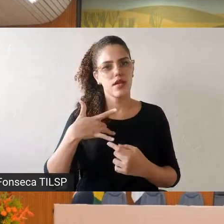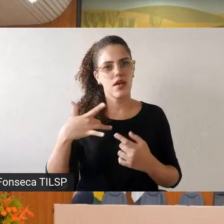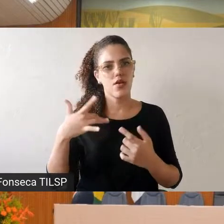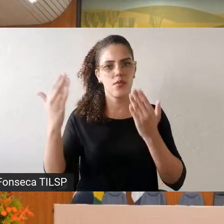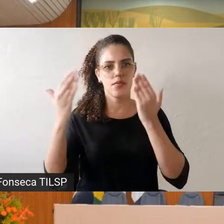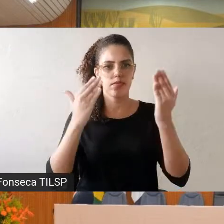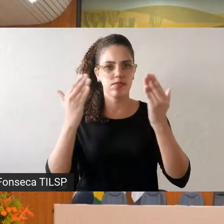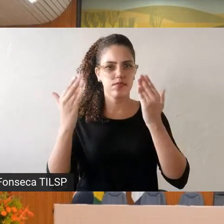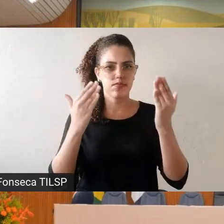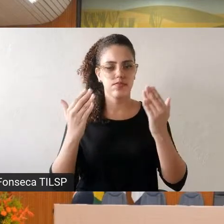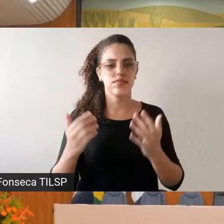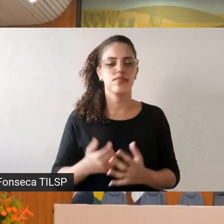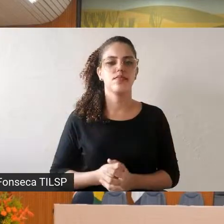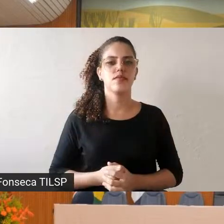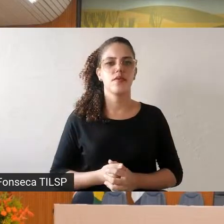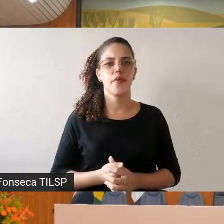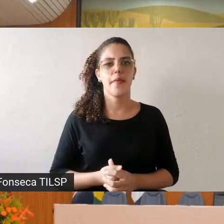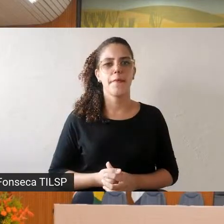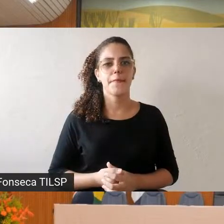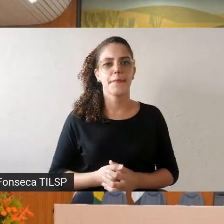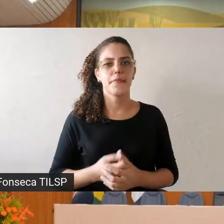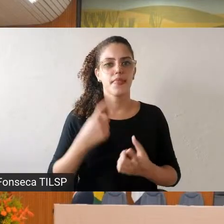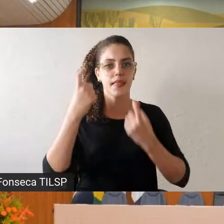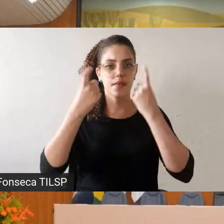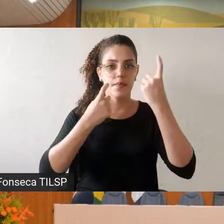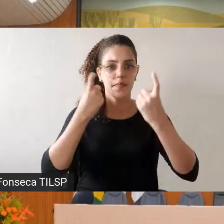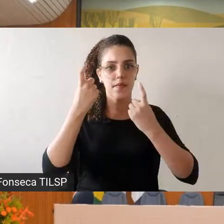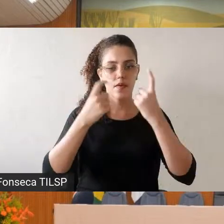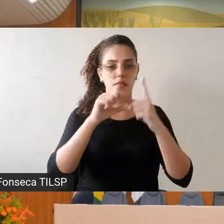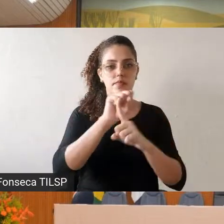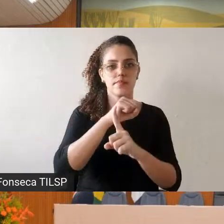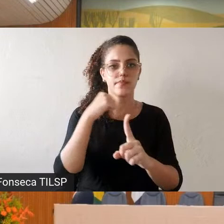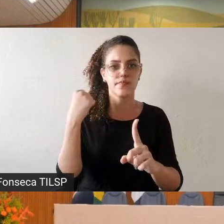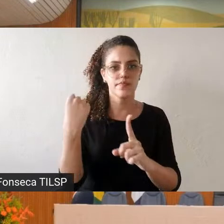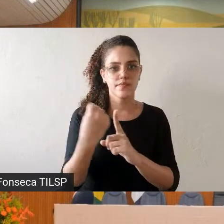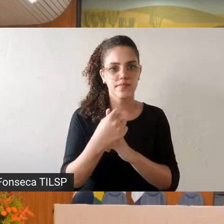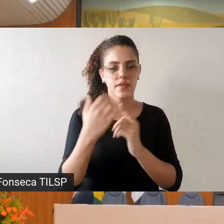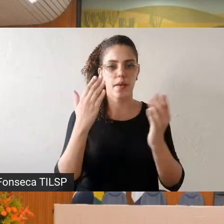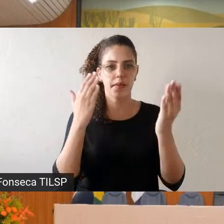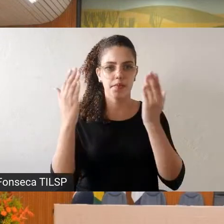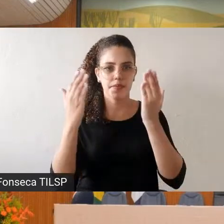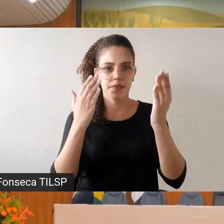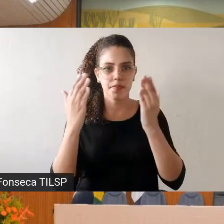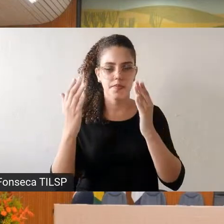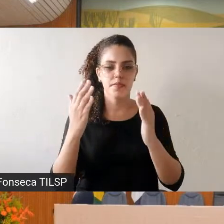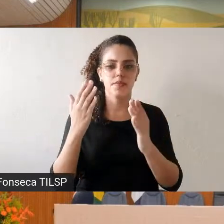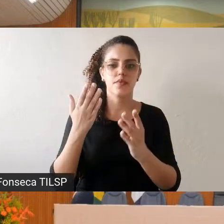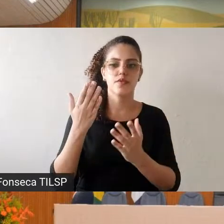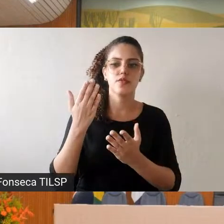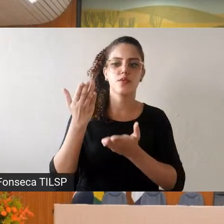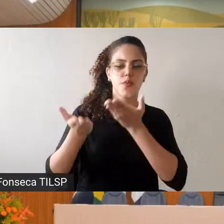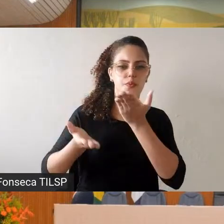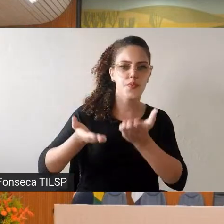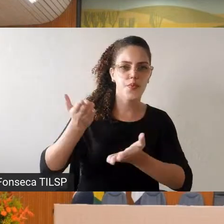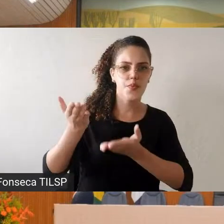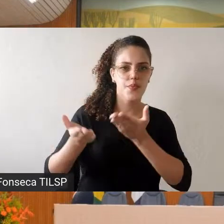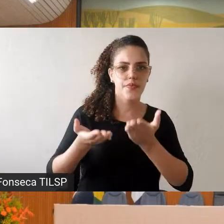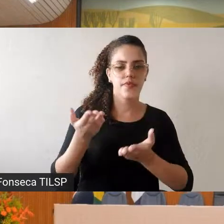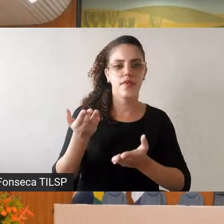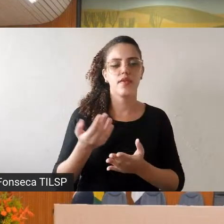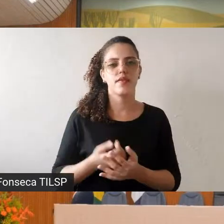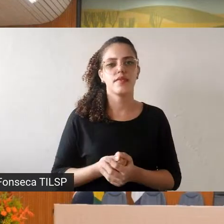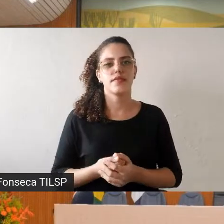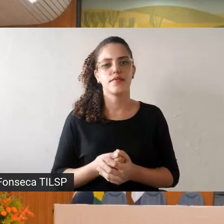com o atendimento psicossocial, que tem a pedagogia para acompanhar o desempenho acadêmico do aluno. Então,